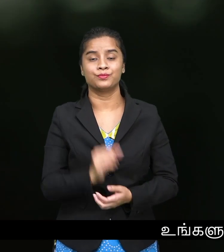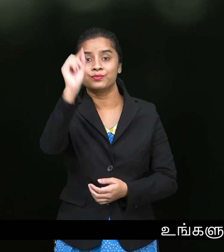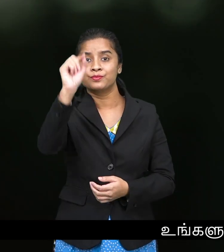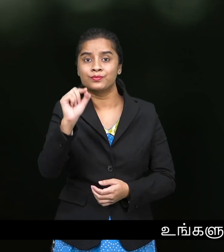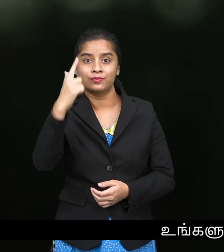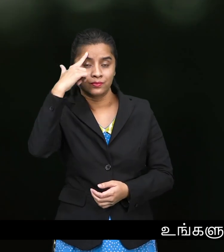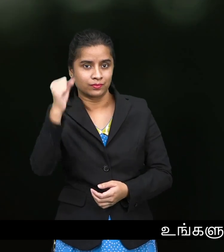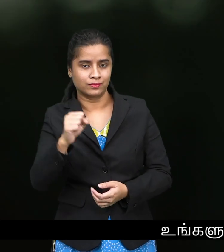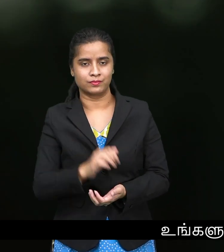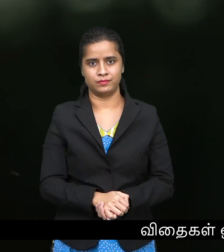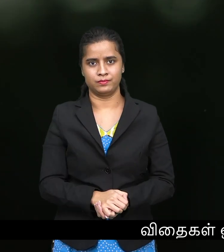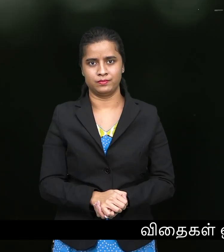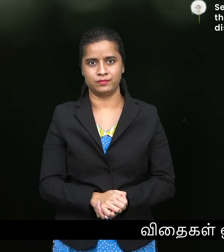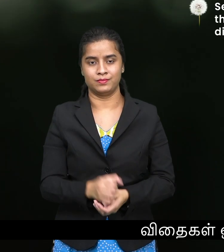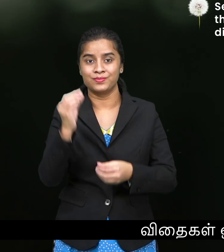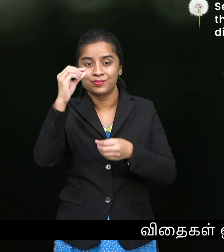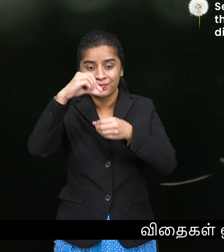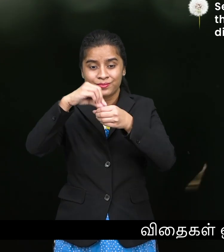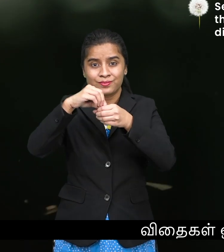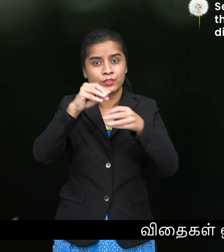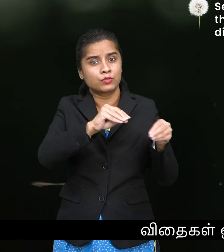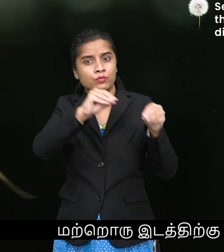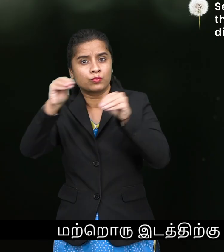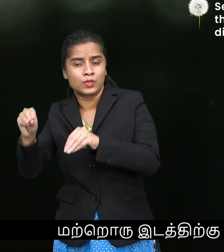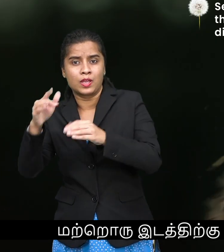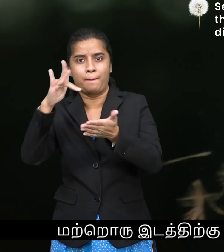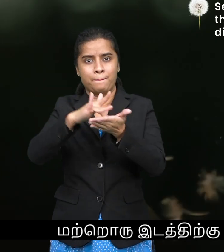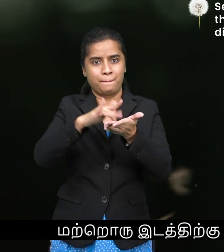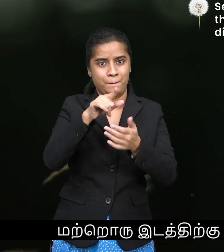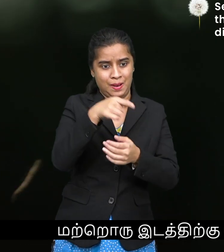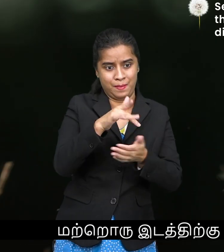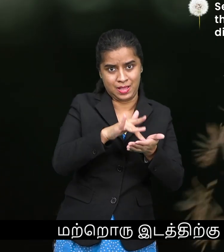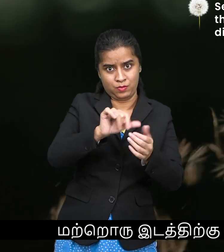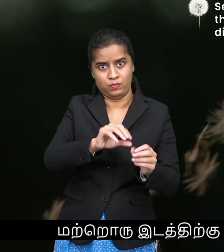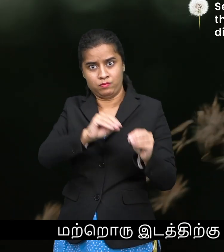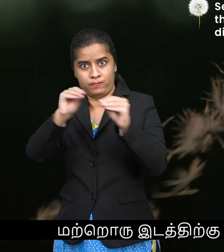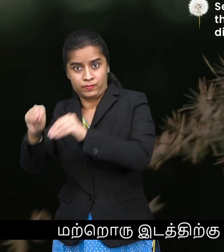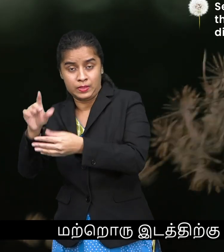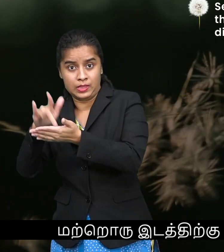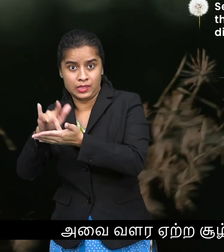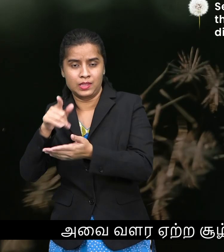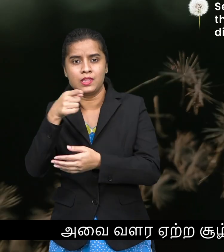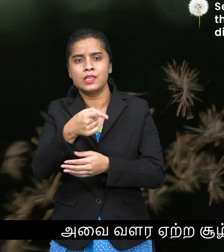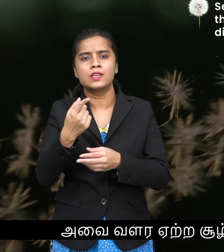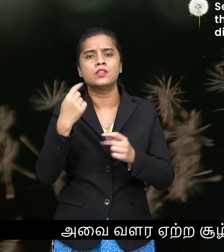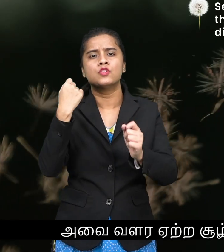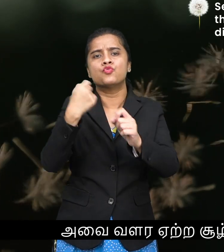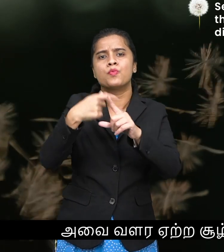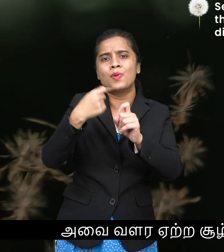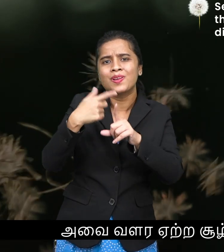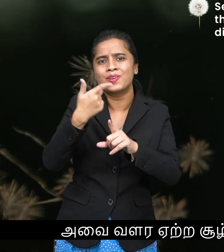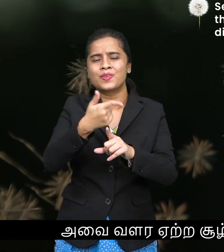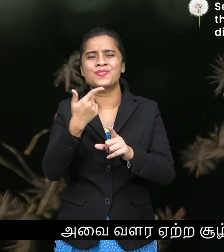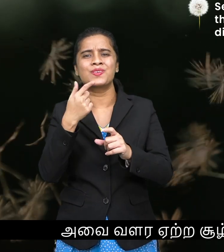நினைவில் வைத்துக் கொள்ளுங்கள், விதைகள் ஒரு இடத்திலிருந்து மற்றொரு இடத்திற்கு கொண்டு செல்லப்படுவதால் அவை வளர